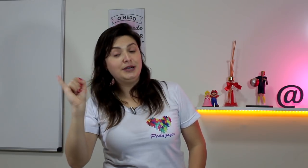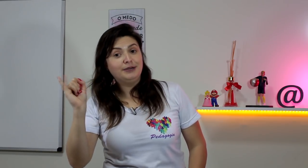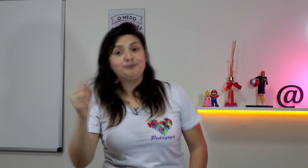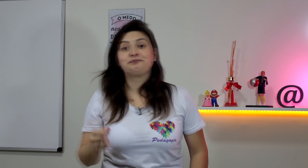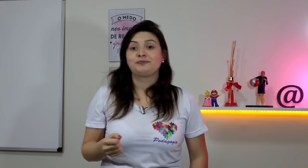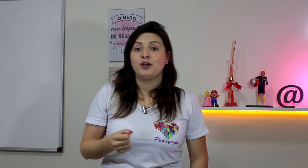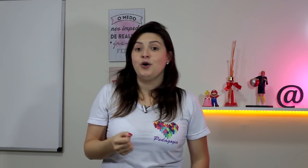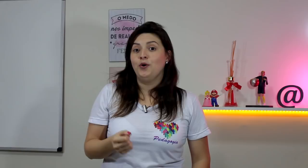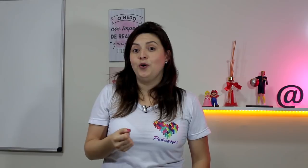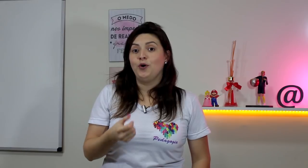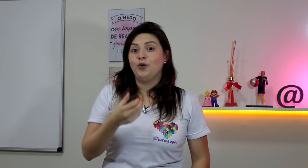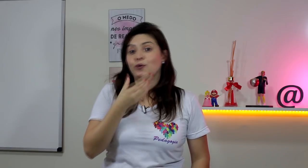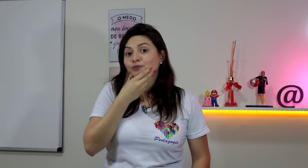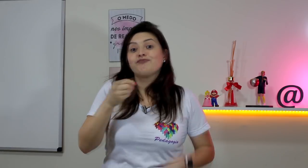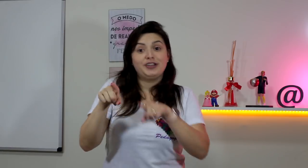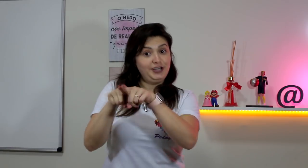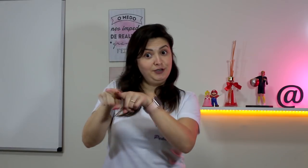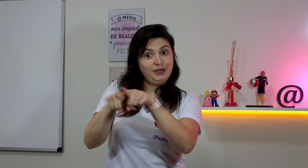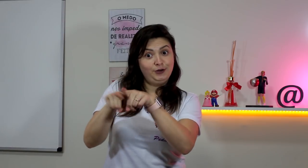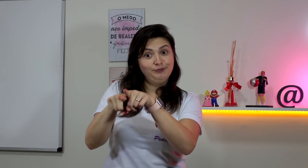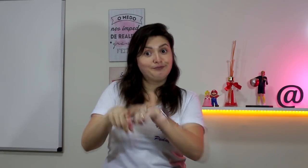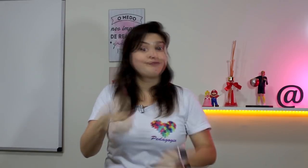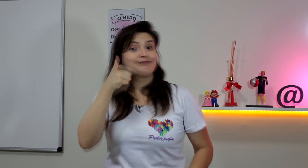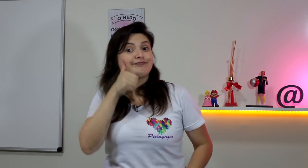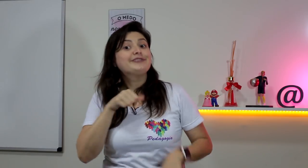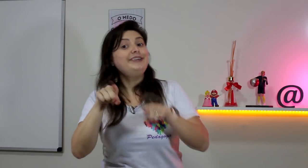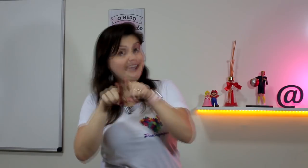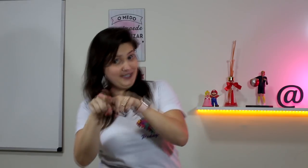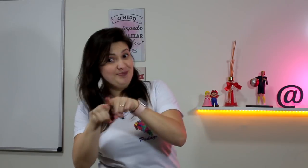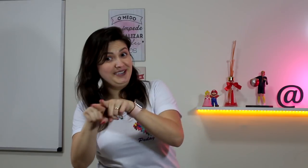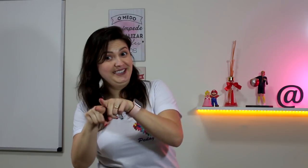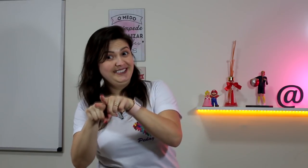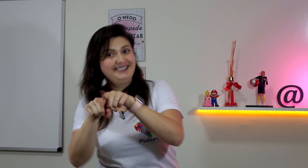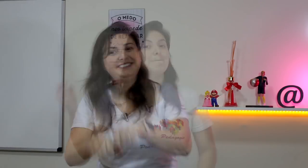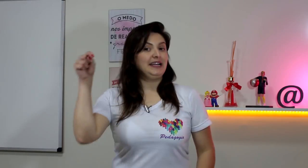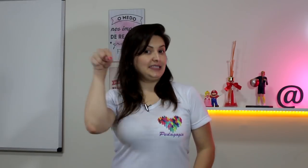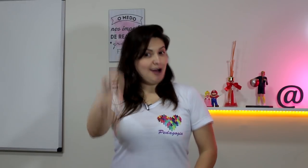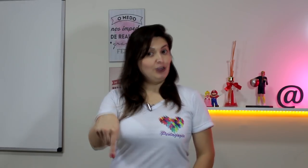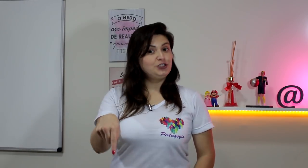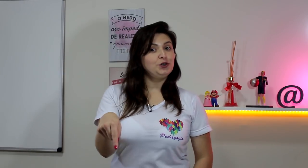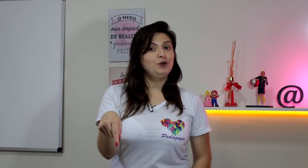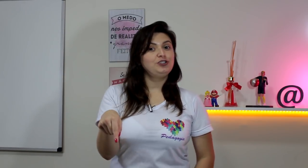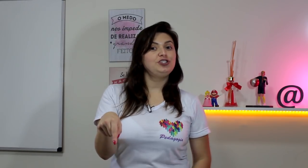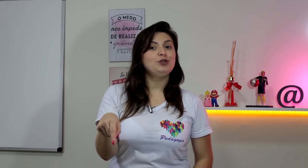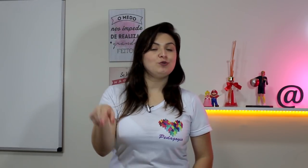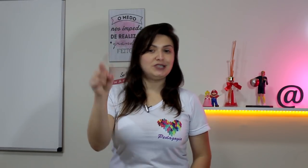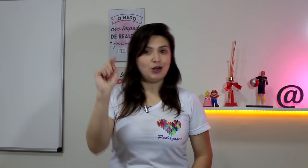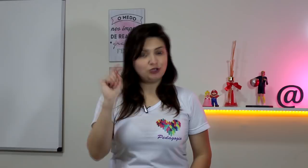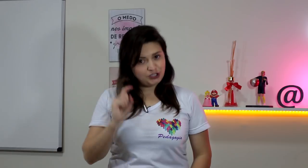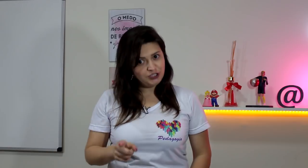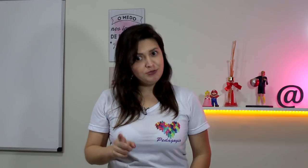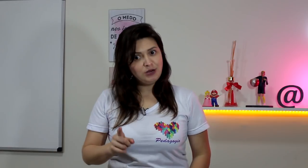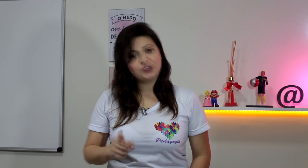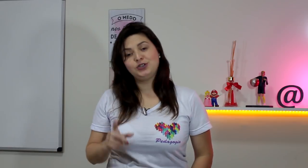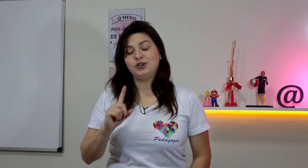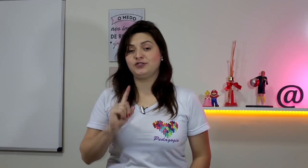irmã. Ou irmão e irmã. Mas na aula de hoje, o sinal de irmãos que nós